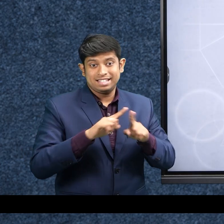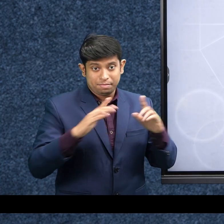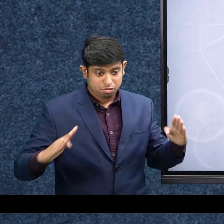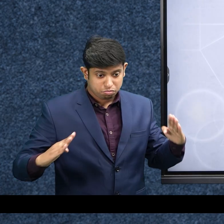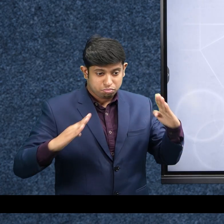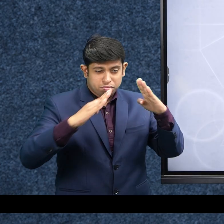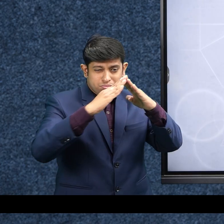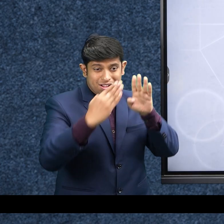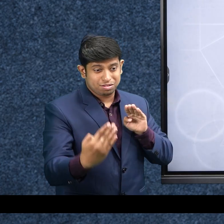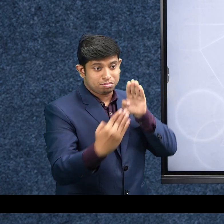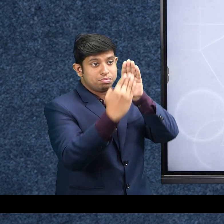शीर्ष,